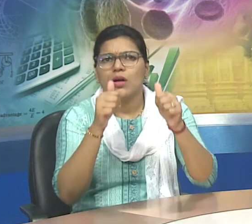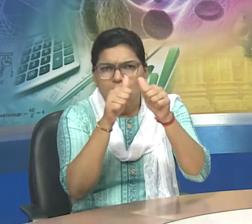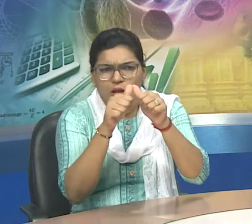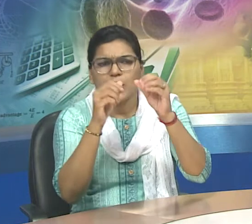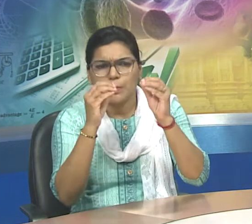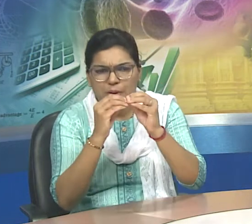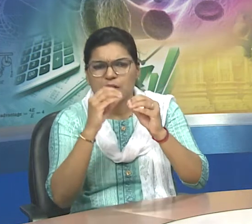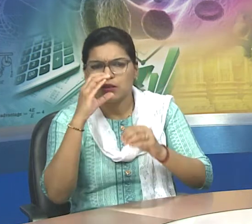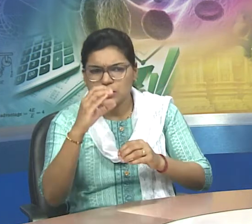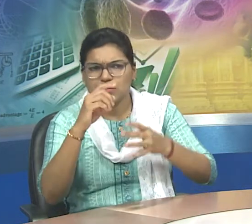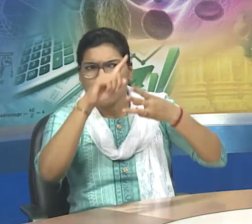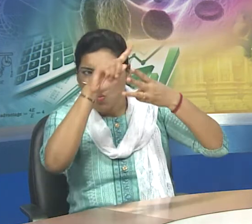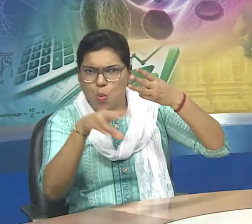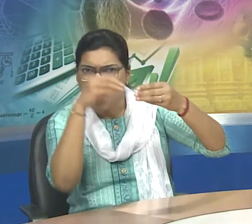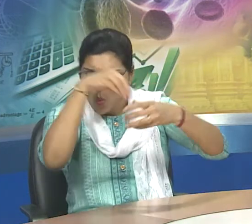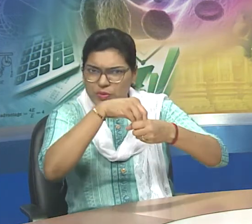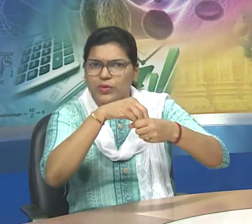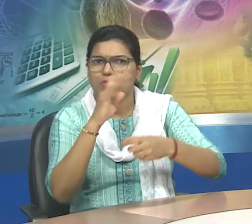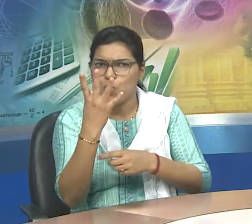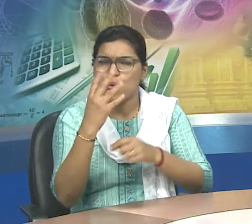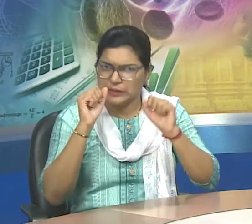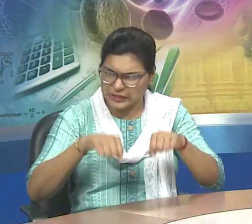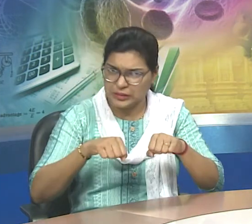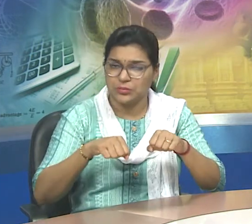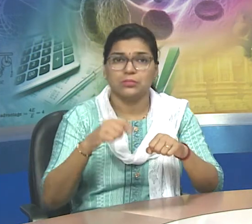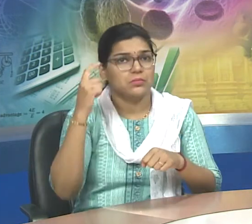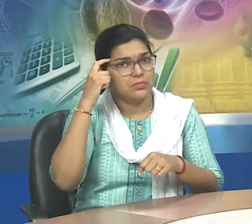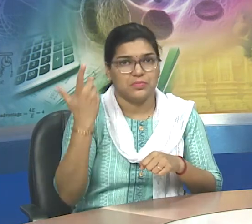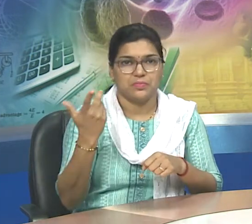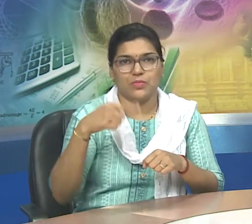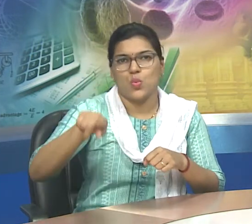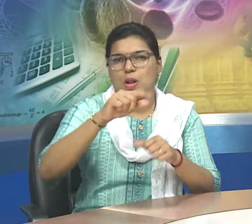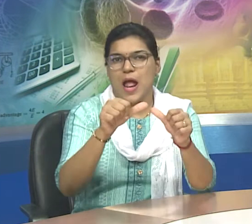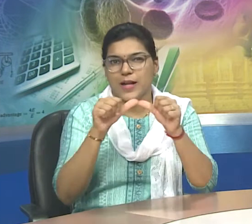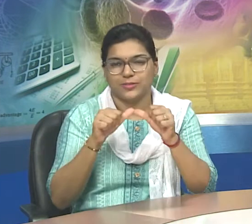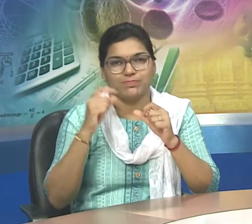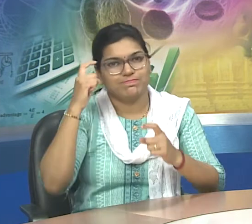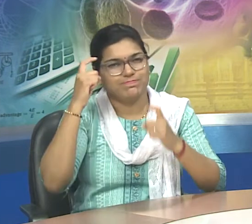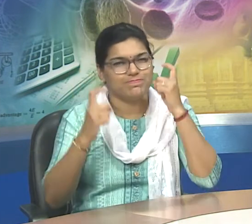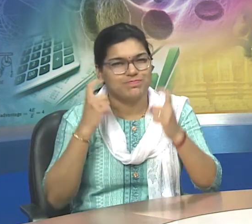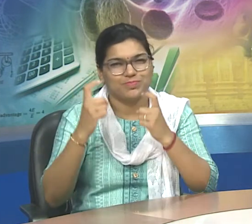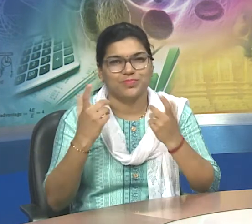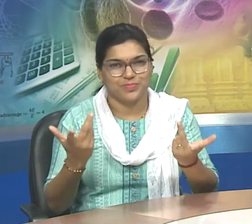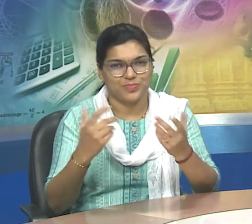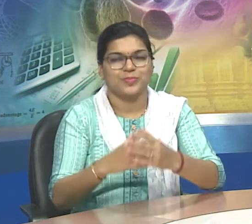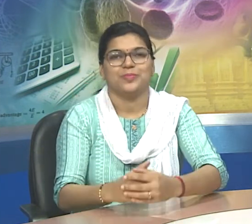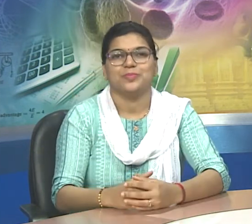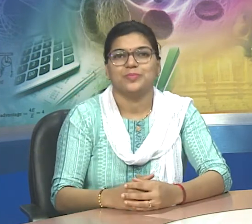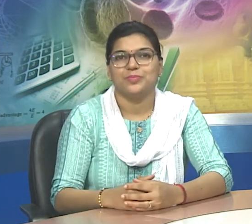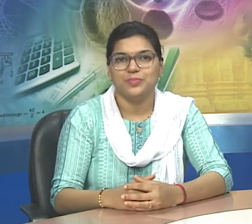कि ये रूल्स जो हैं को लागू करवाते हैं कानून को। और चौथा बिंदु कह रहा है कि सभी एक साथ। आपको